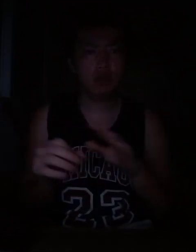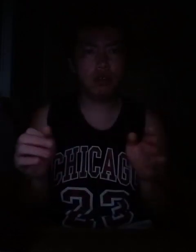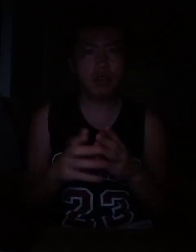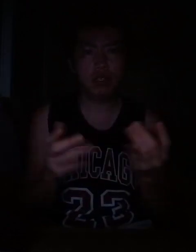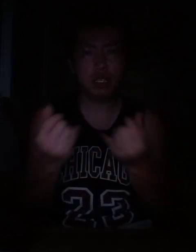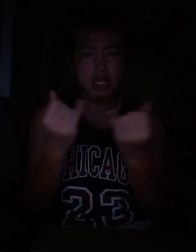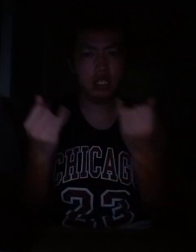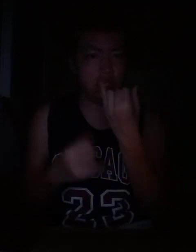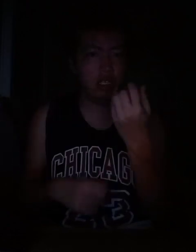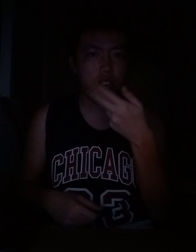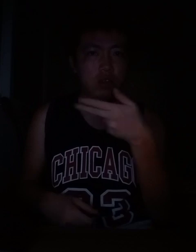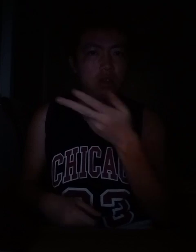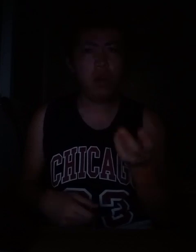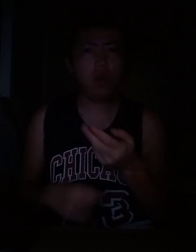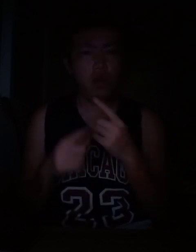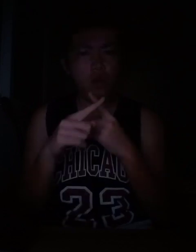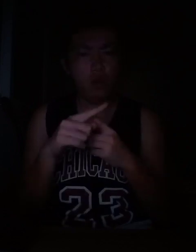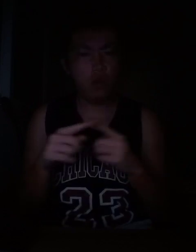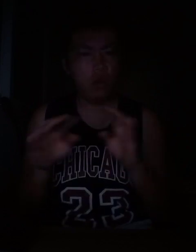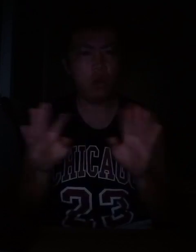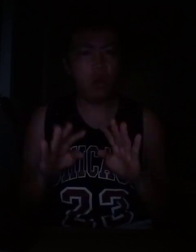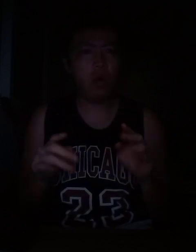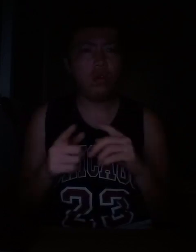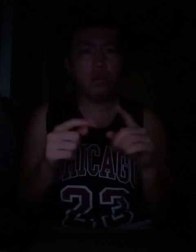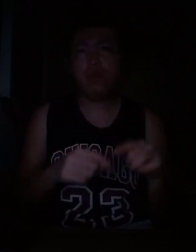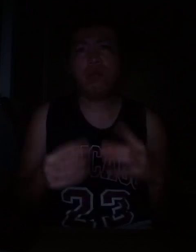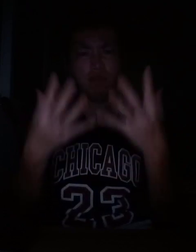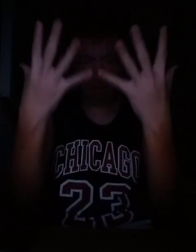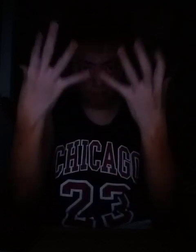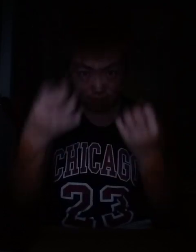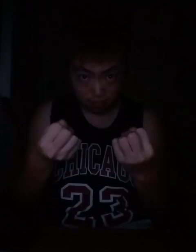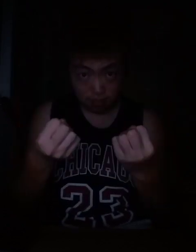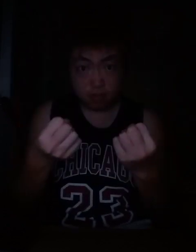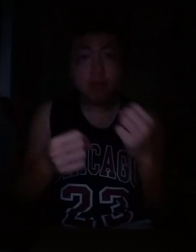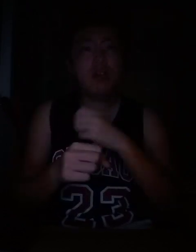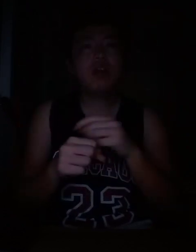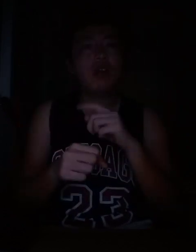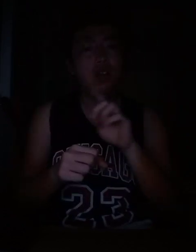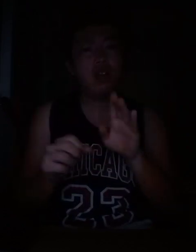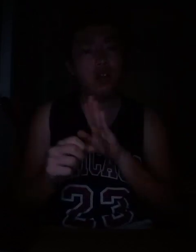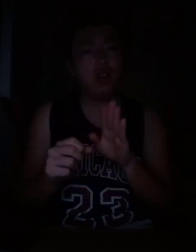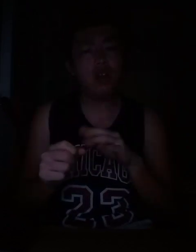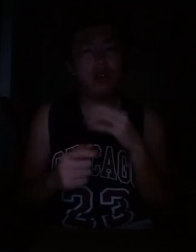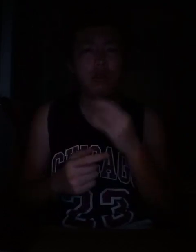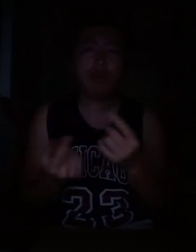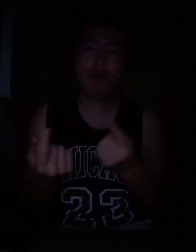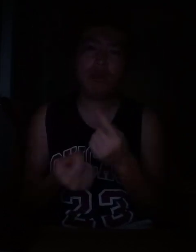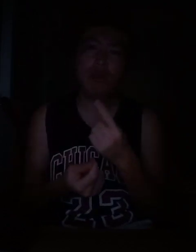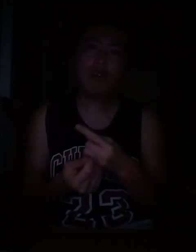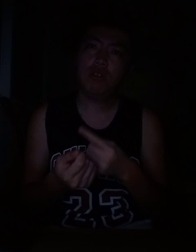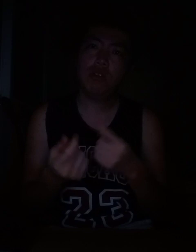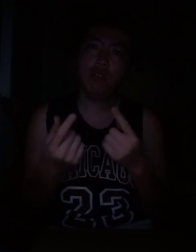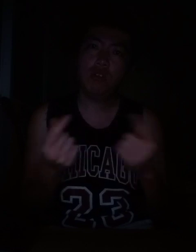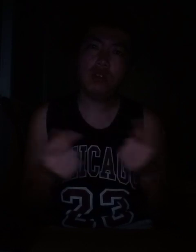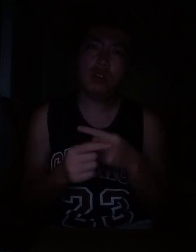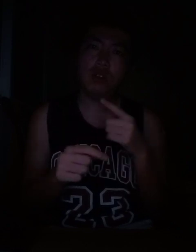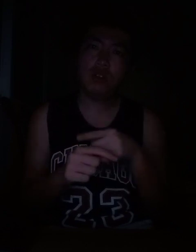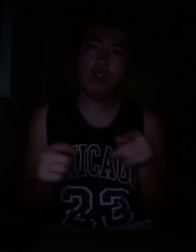있습니다. 돈이 없어서가 아니라 역설적으로 돈이 너무 많아서 이런 문제가 생긴 건 아닌가 하는 생각도 해보게 됩니다. 1,000억 원